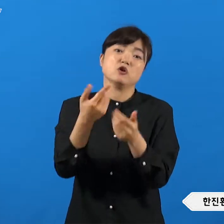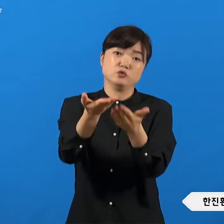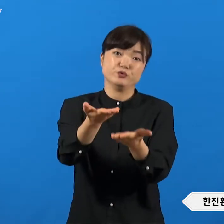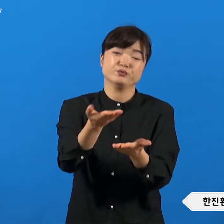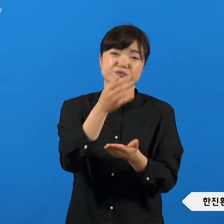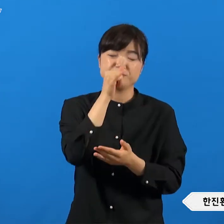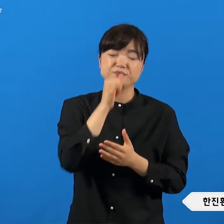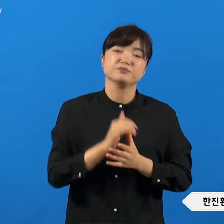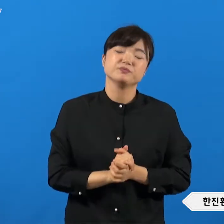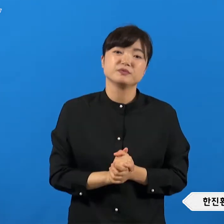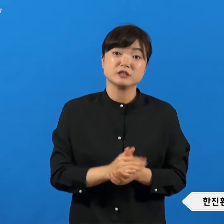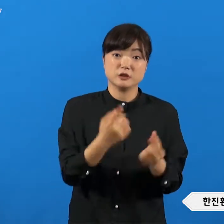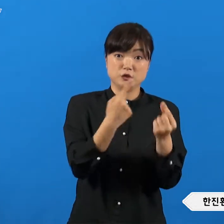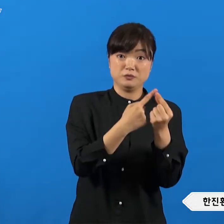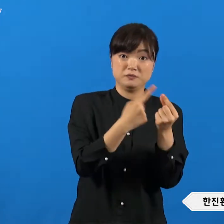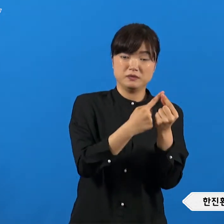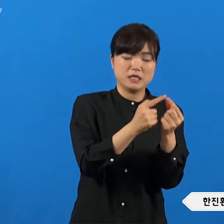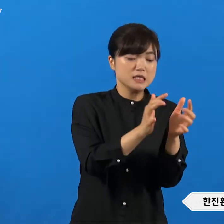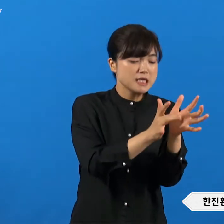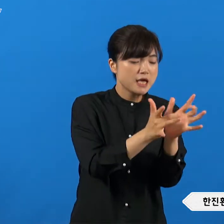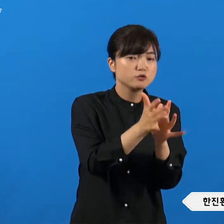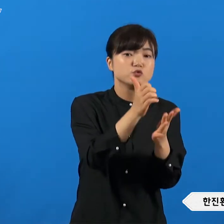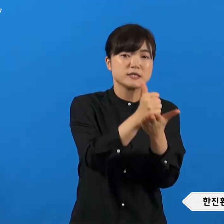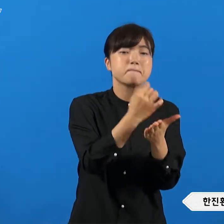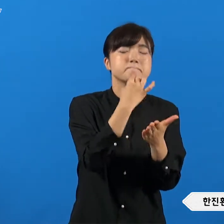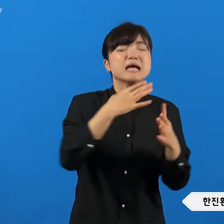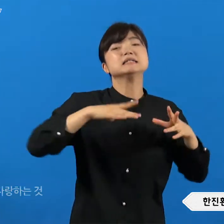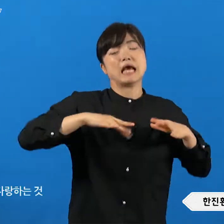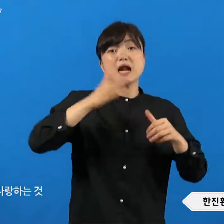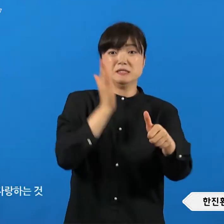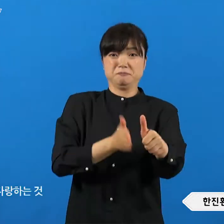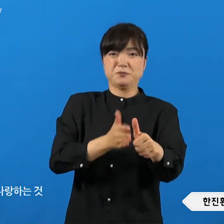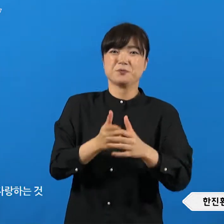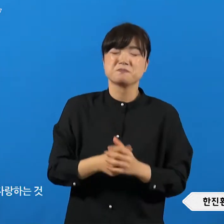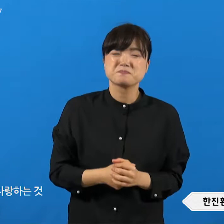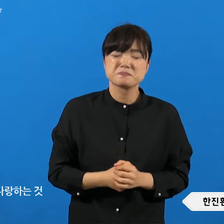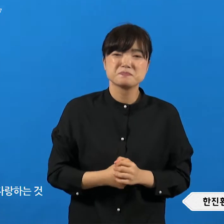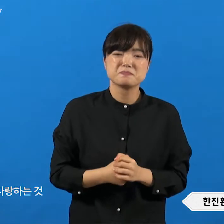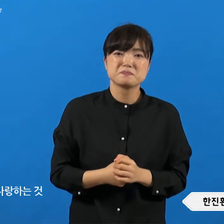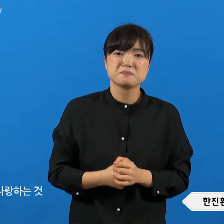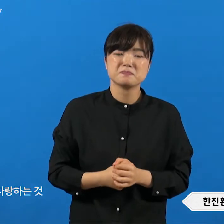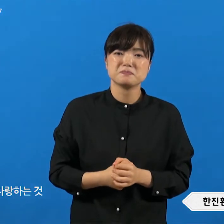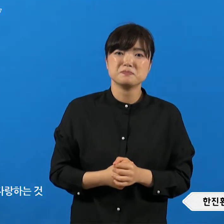있습니다. 첫째는 예수님만 자랑하는 것입니다.